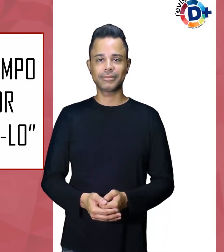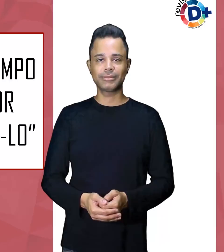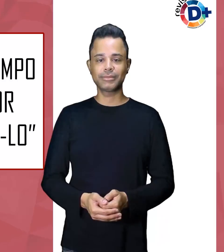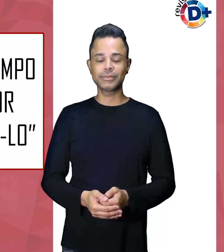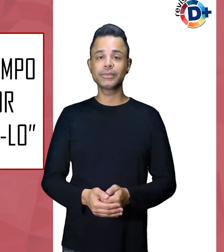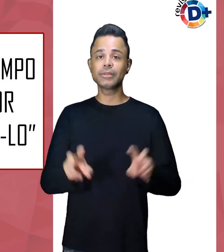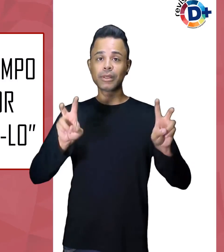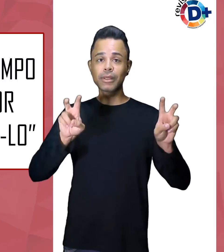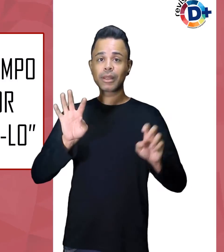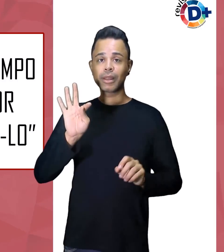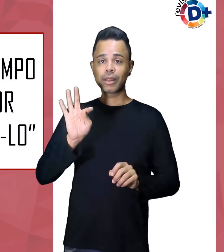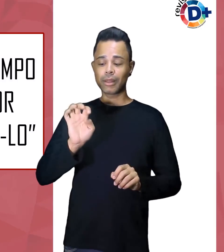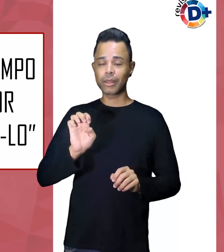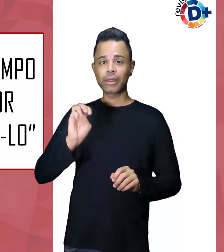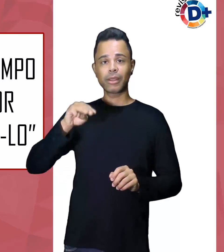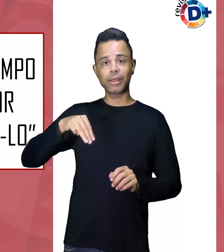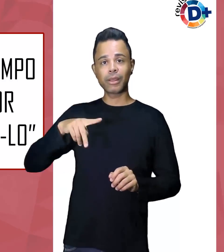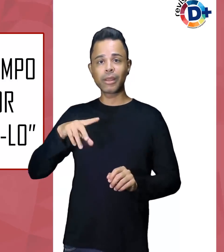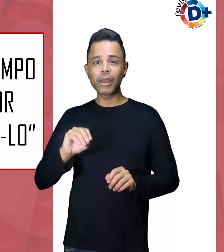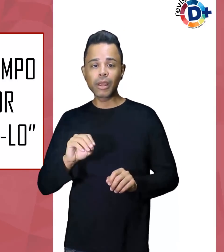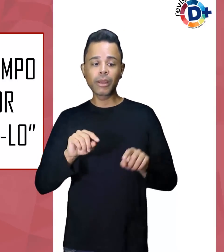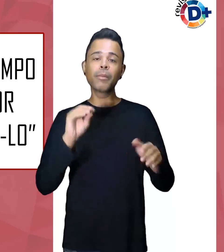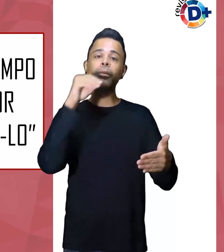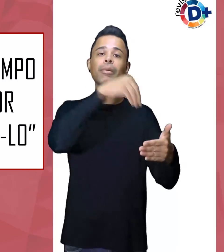Tempo escolar, a melhor maneira de usufruí-lo.